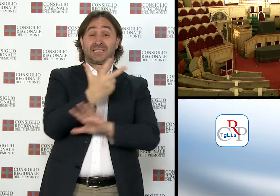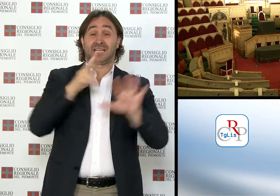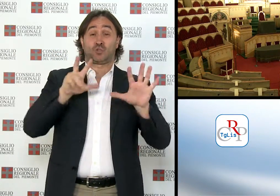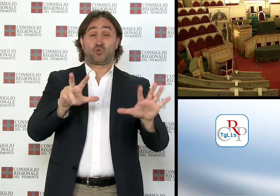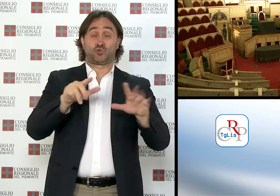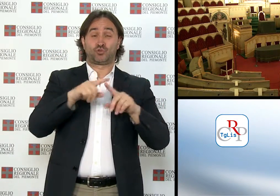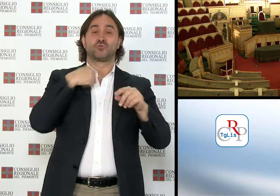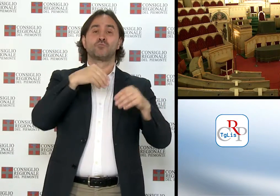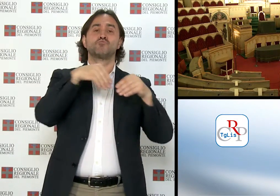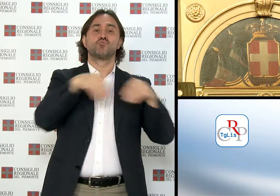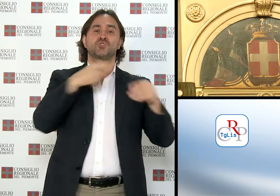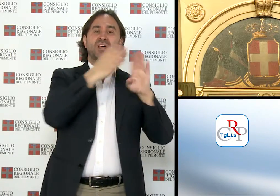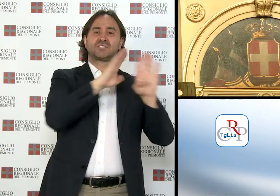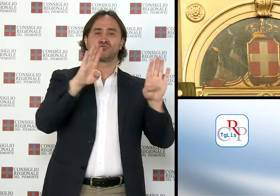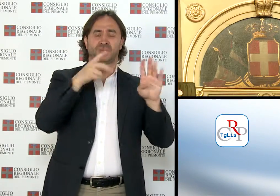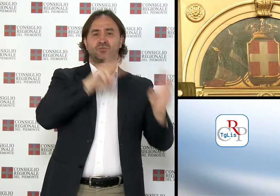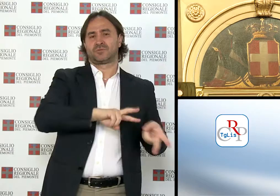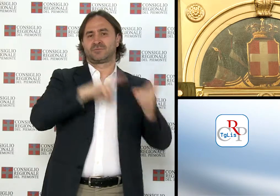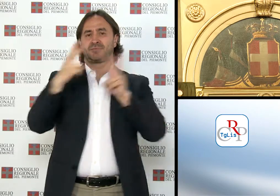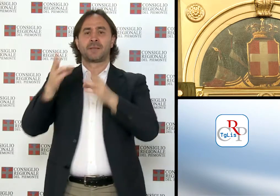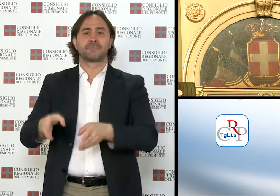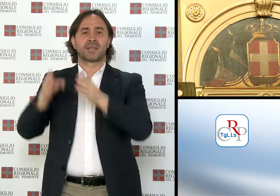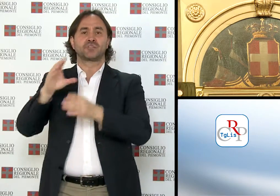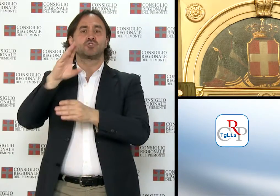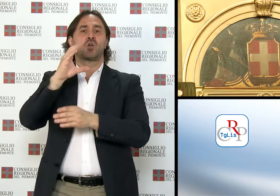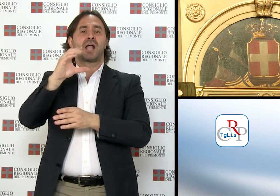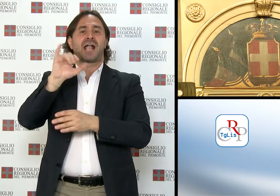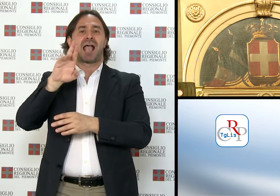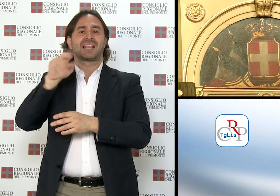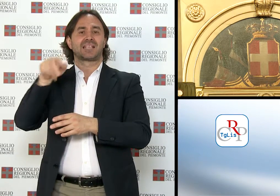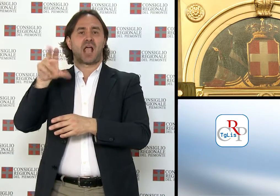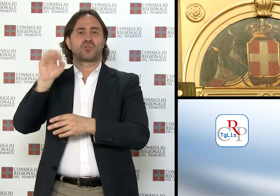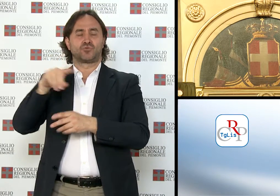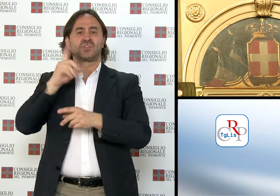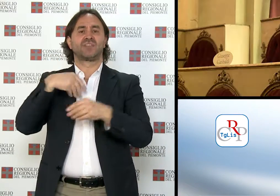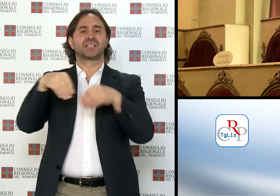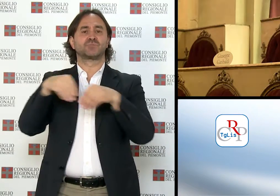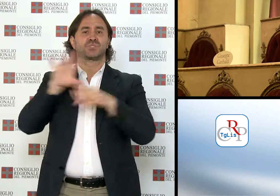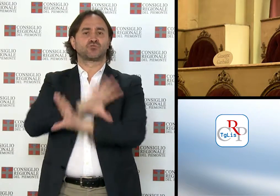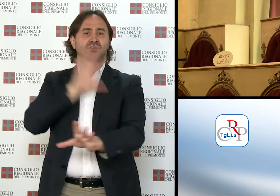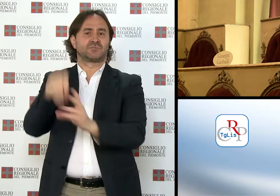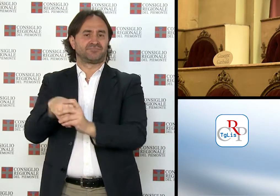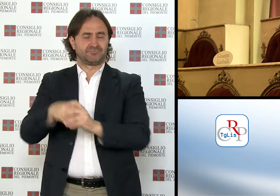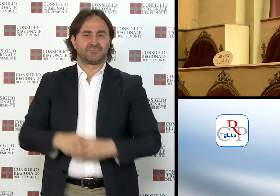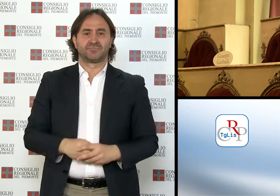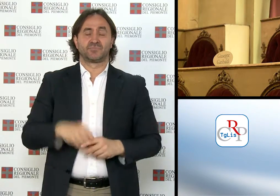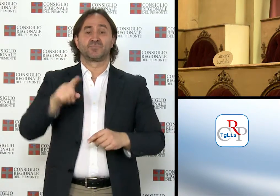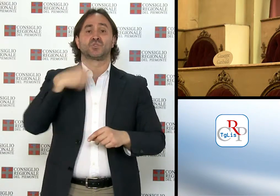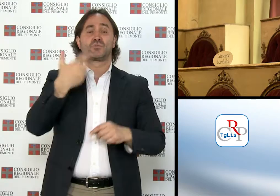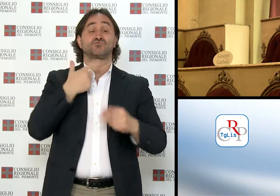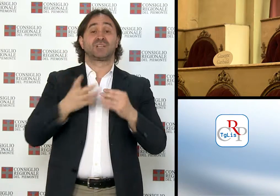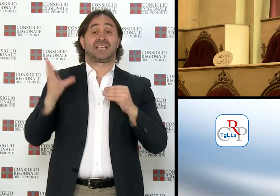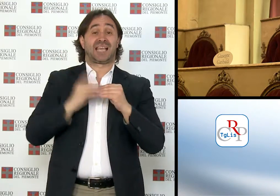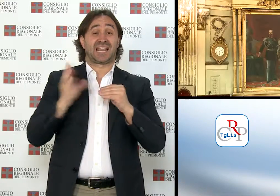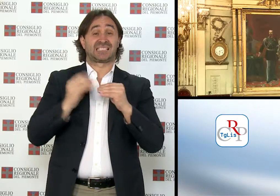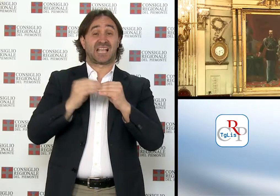del museo del risorgimento a palazzo carignano divenne parte integrante dell'esposizione dopo gli importanti interventi di restauro